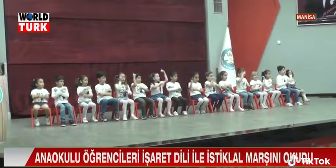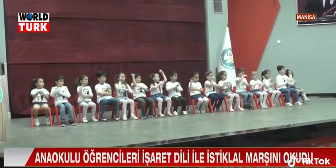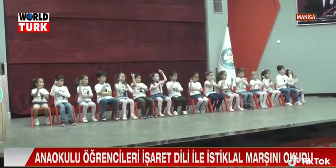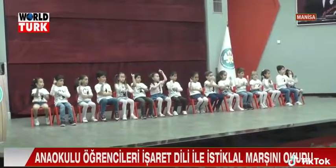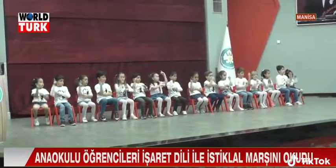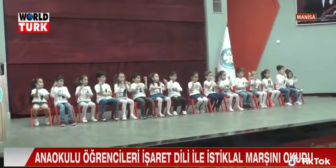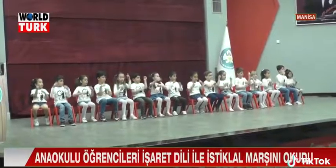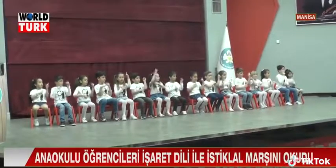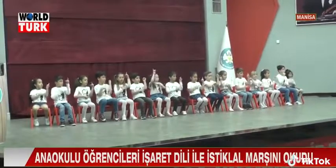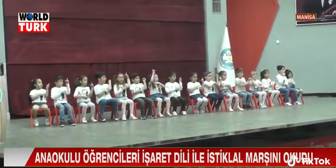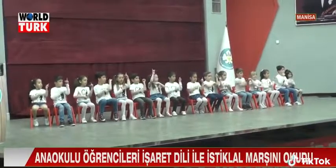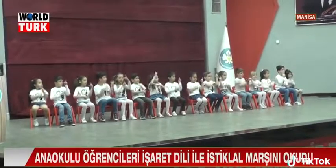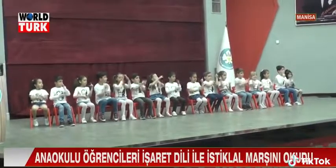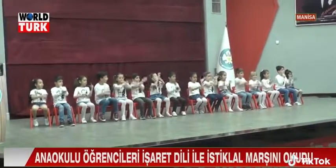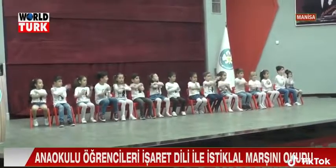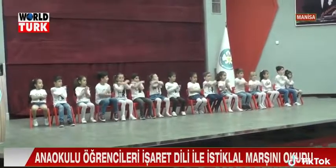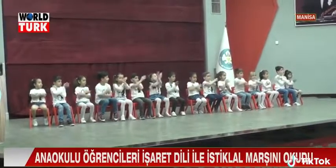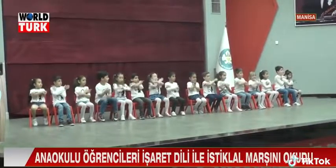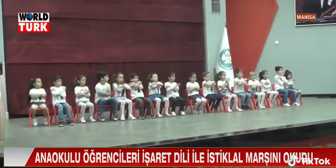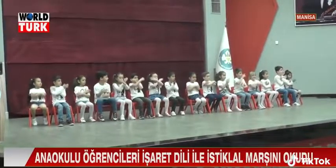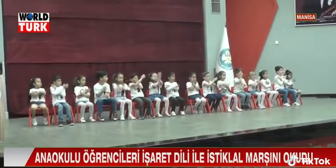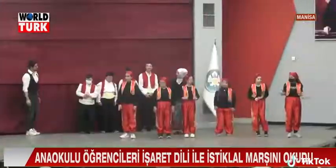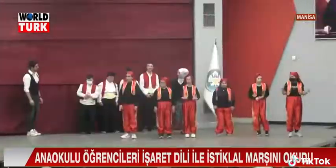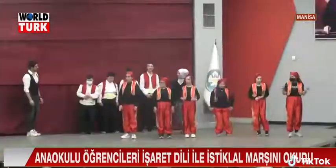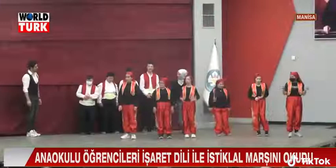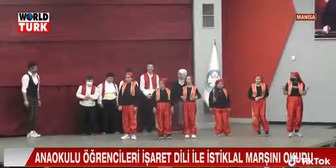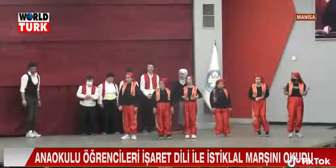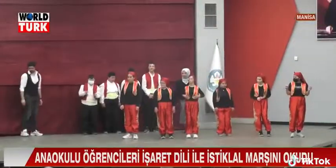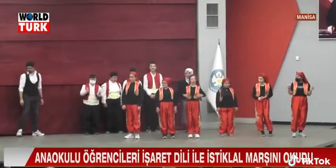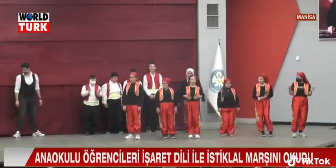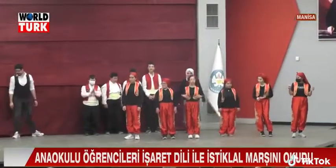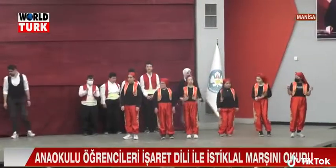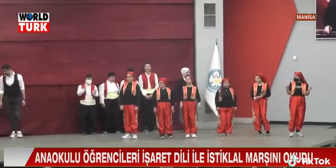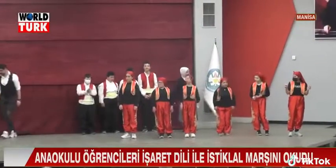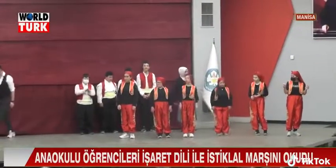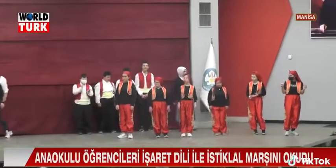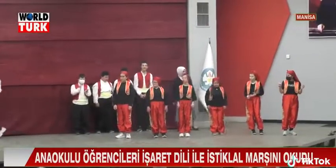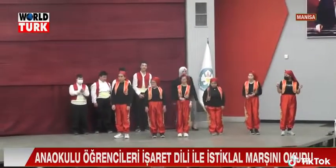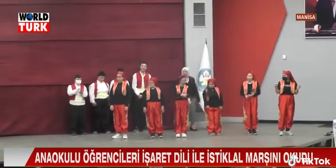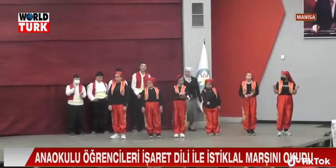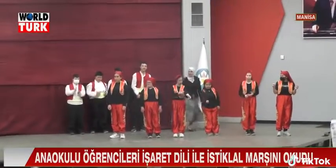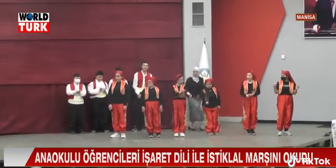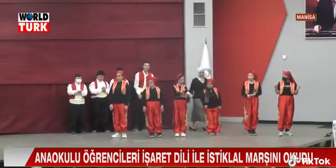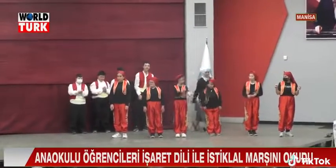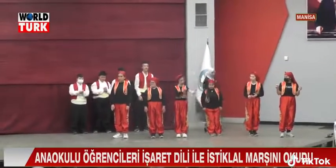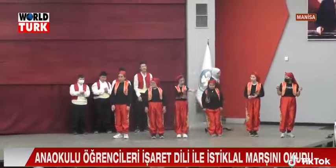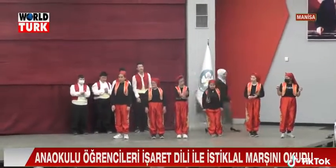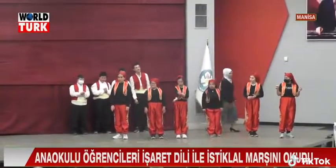Destek Bin Mutluluk projesi çeşitli gösterilerle final yaptı. Kültür Sitesi Lale Salonu'nda gerçekleşen etkinliğe protokol, öğrenciler,